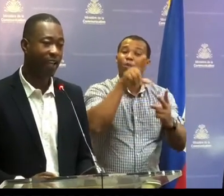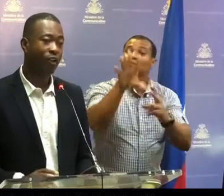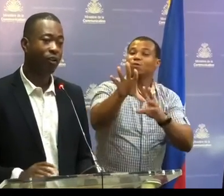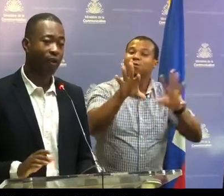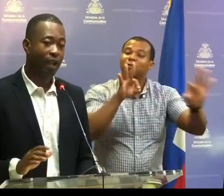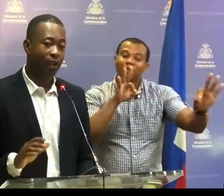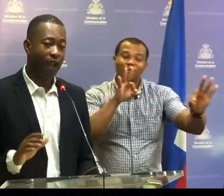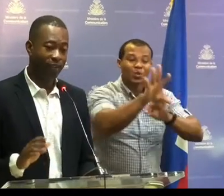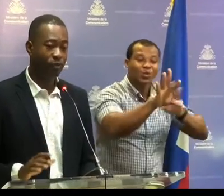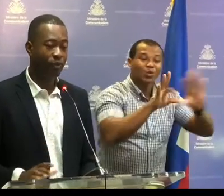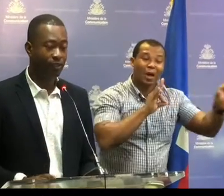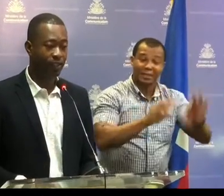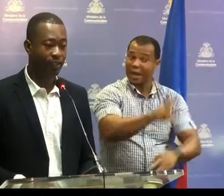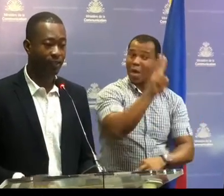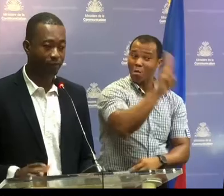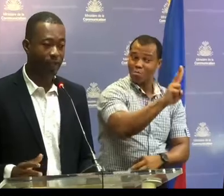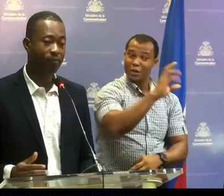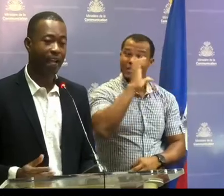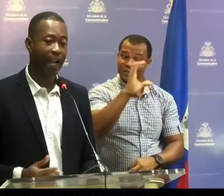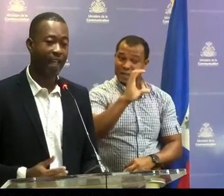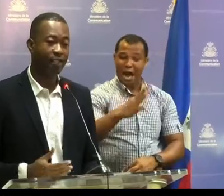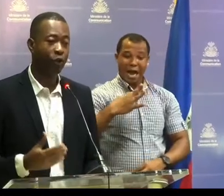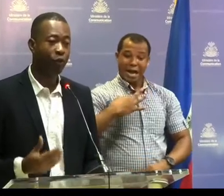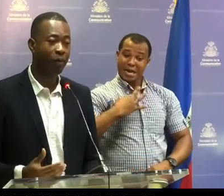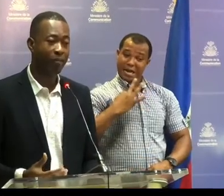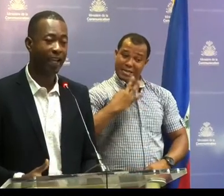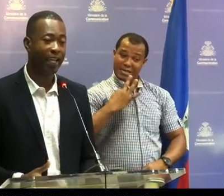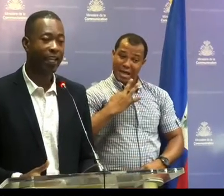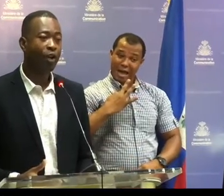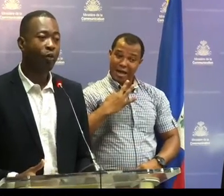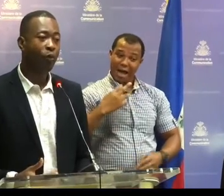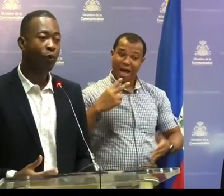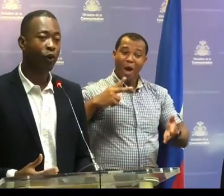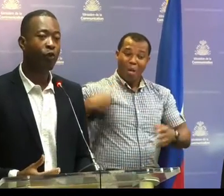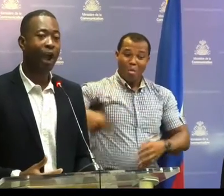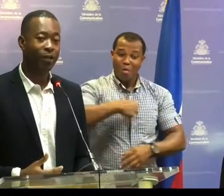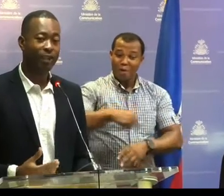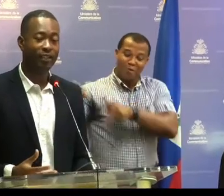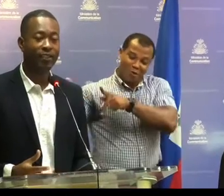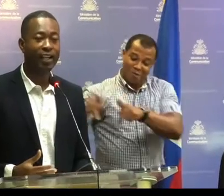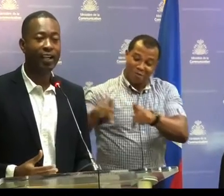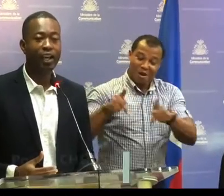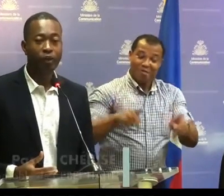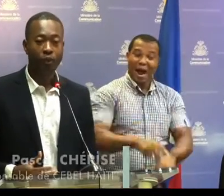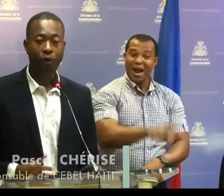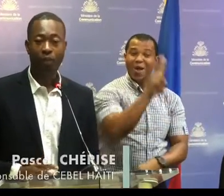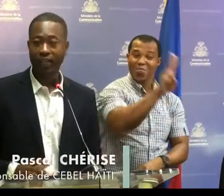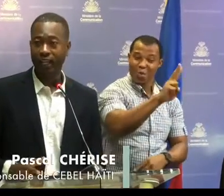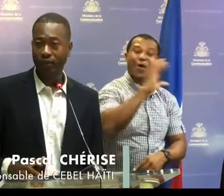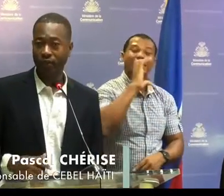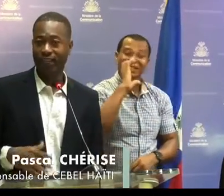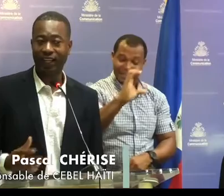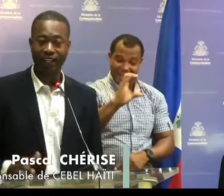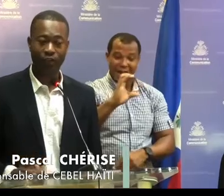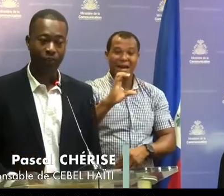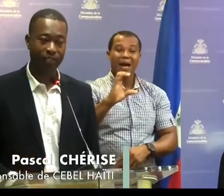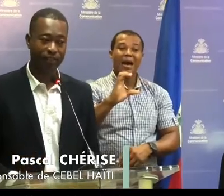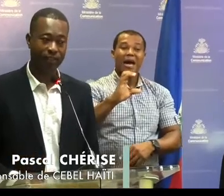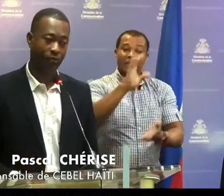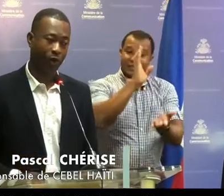candidats avec 200 CV d'académie que nous préparer pour que nous allons présenter devant un parterre de